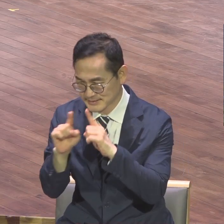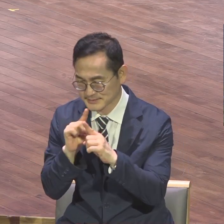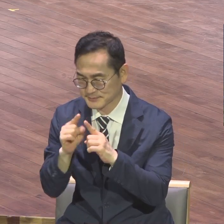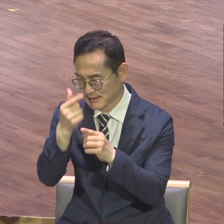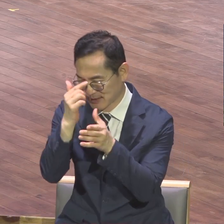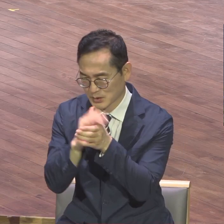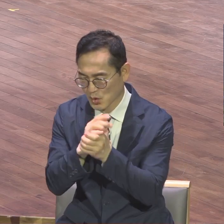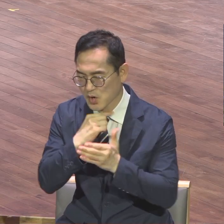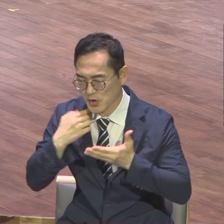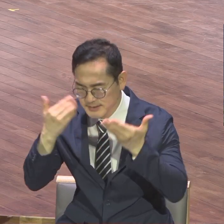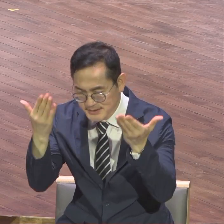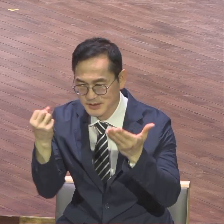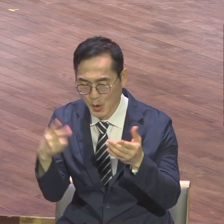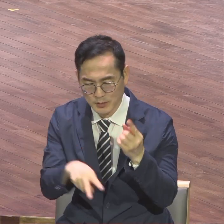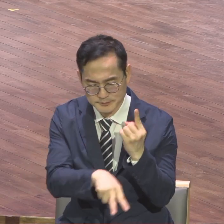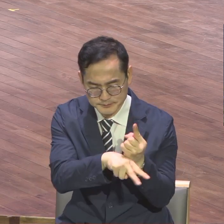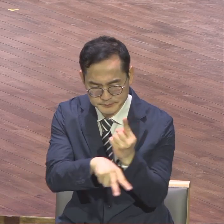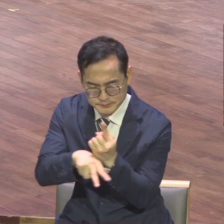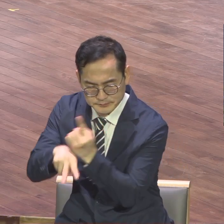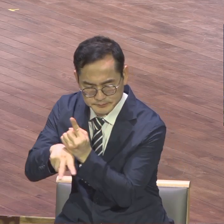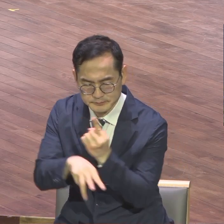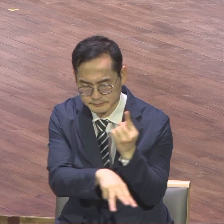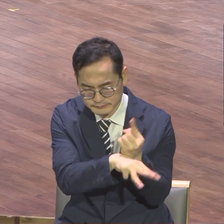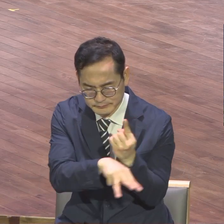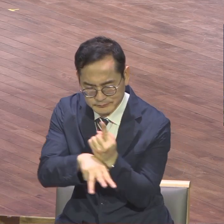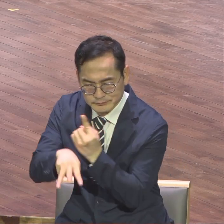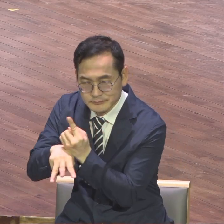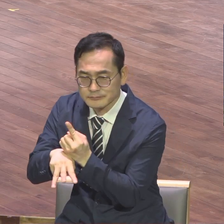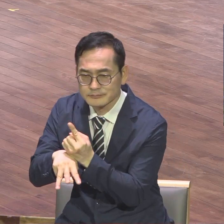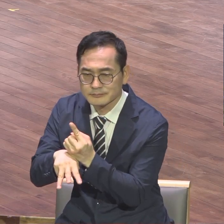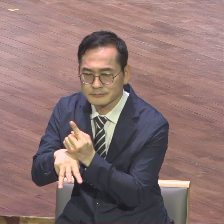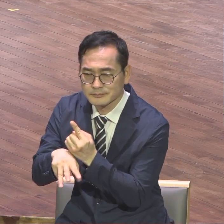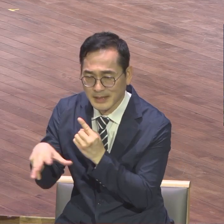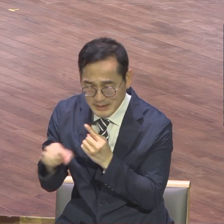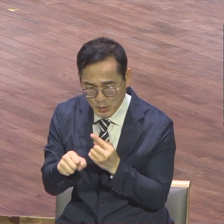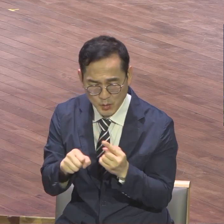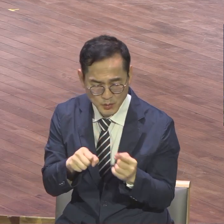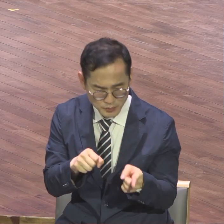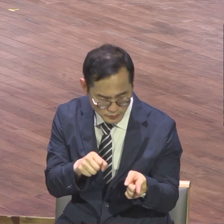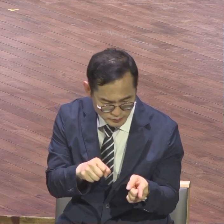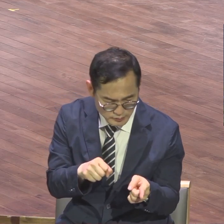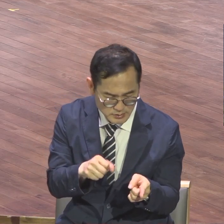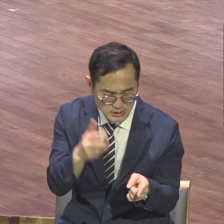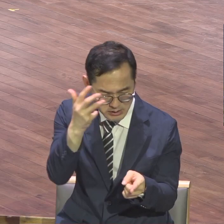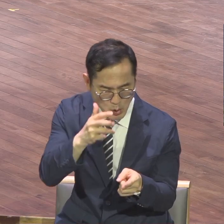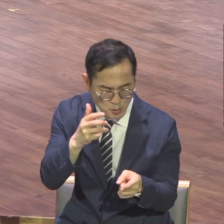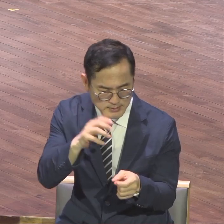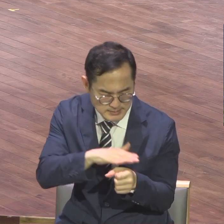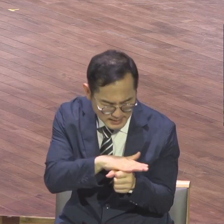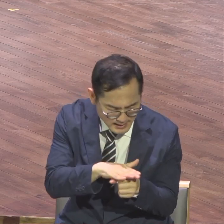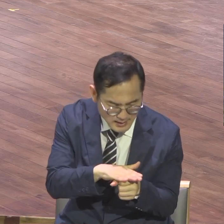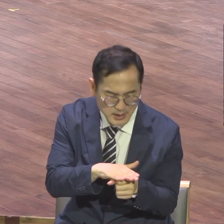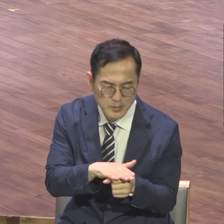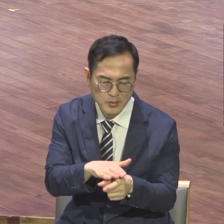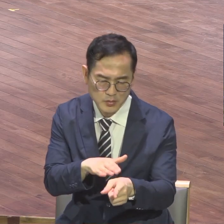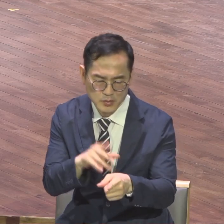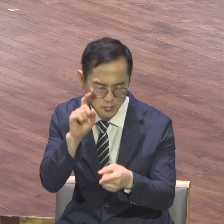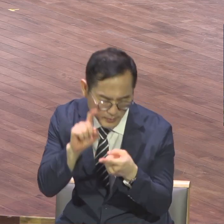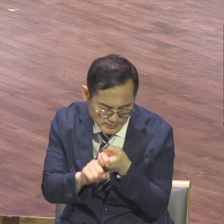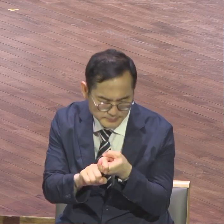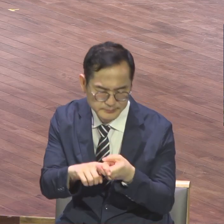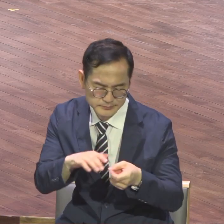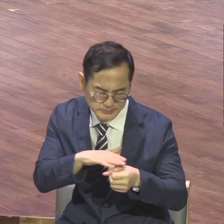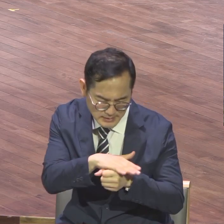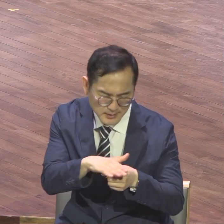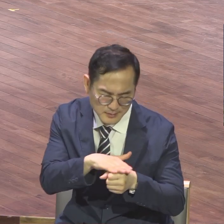전도가 떼어지고 3일조 구성해서 한 영혼 사랑하는 뜨거운 가슴을 봐줘야 돼요. 영혼 사랑하는 가슴이 내가 주위에서 볼 때